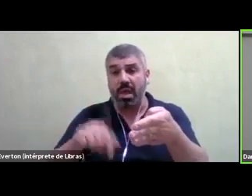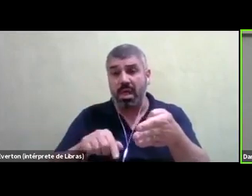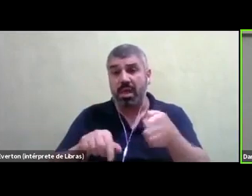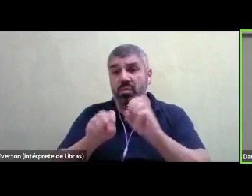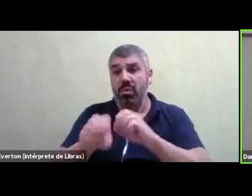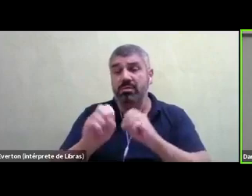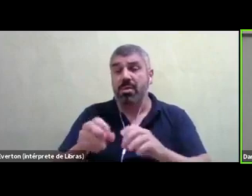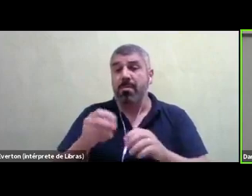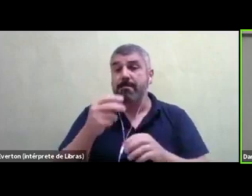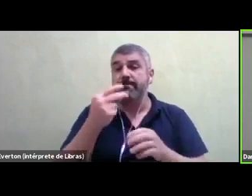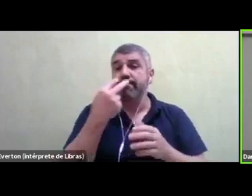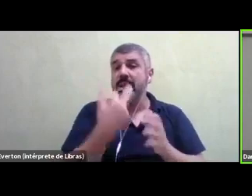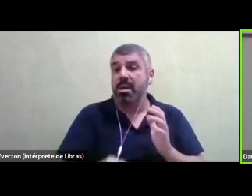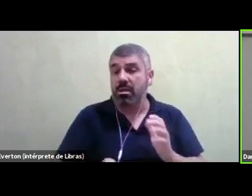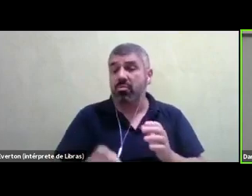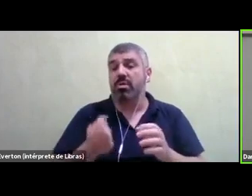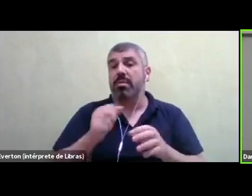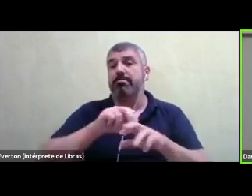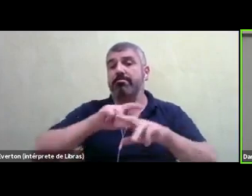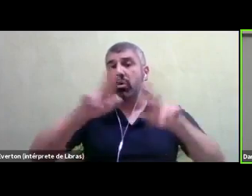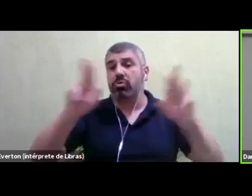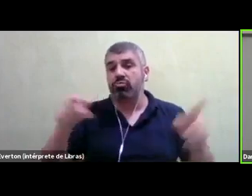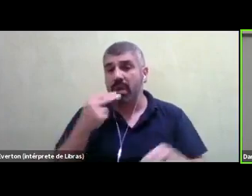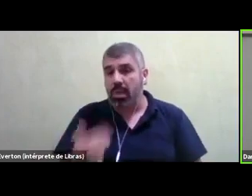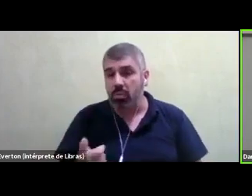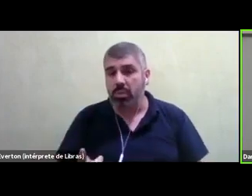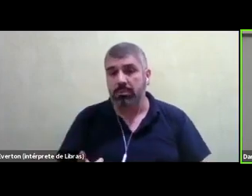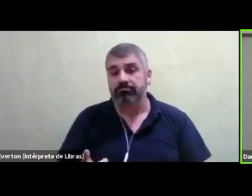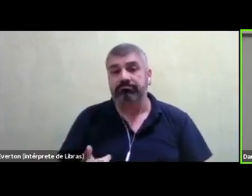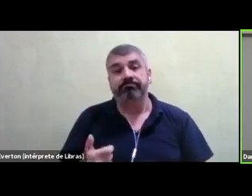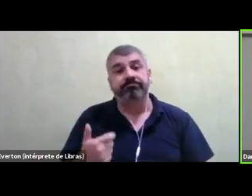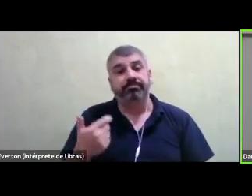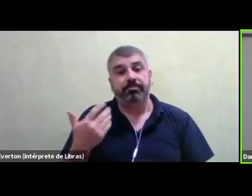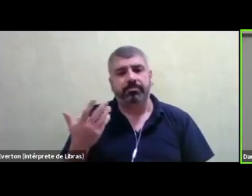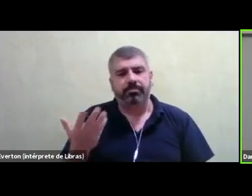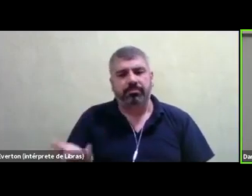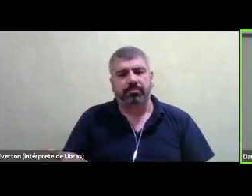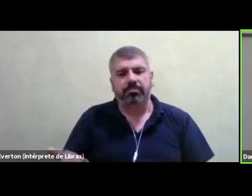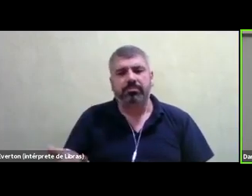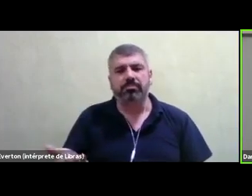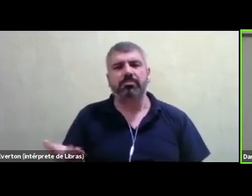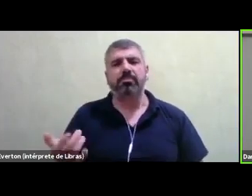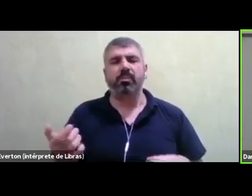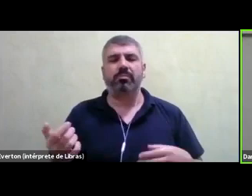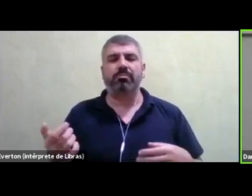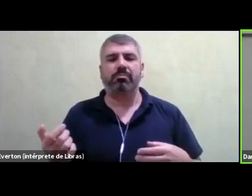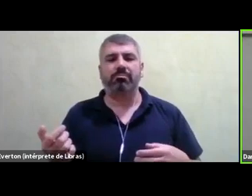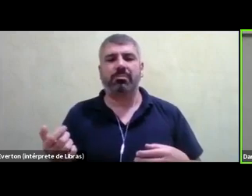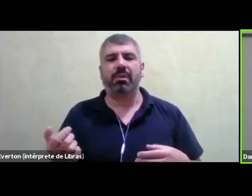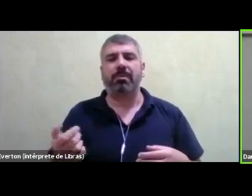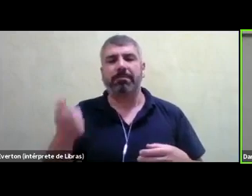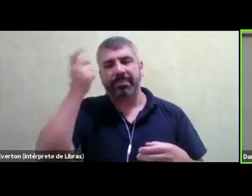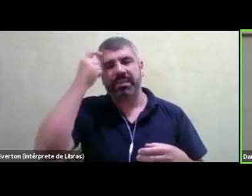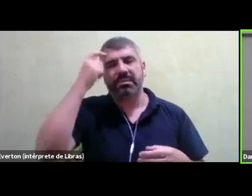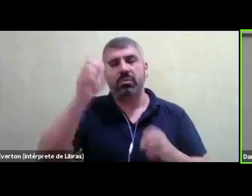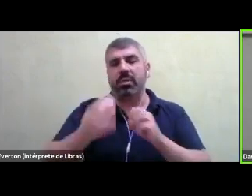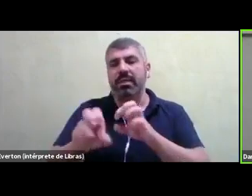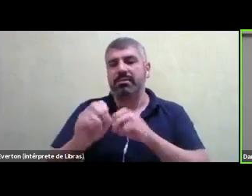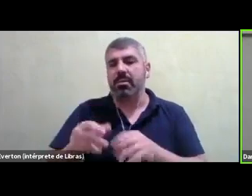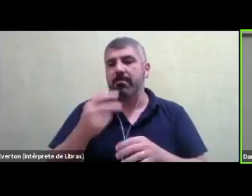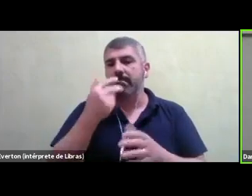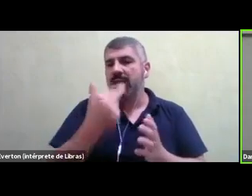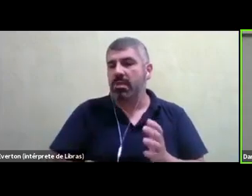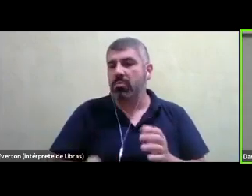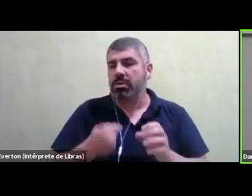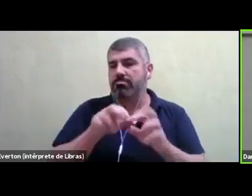bimultilingüe. E quando a gente pensa, né, na educação bilíngue e multilingüe, a gente